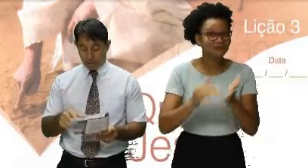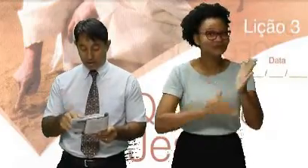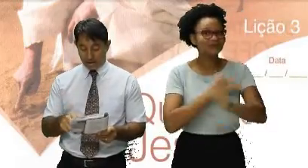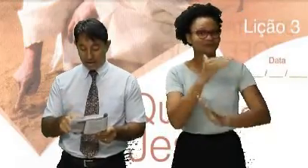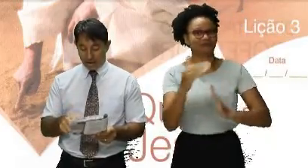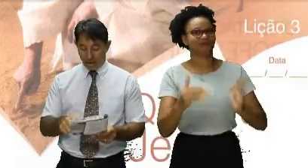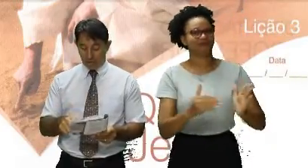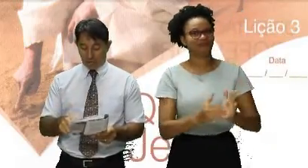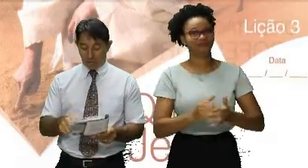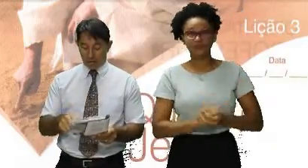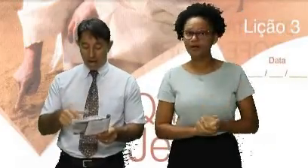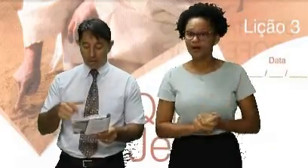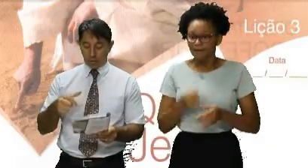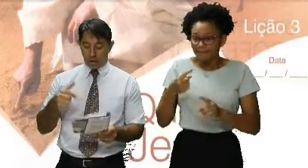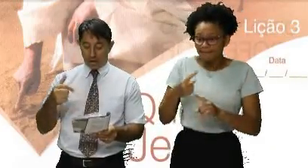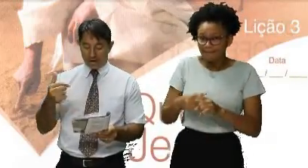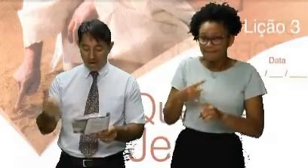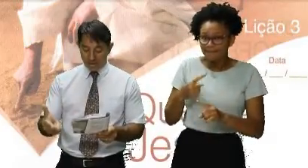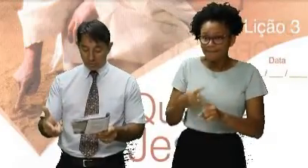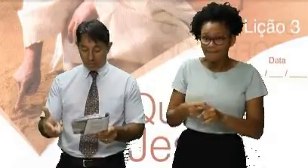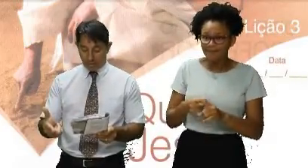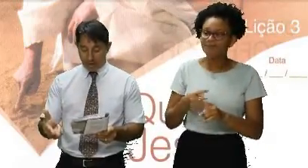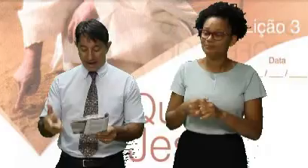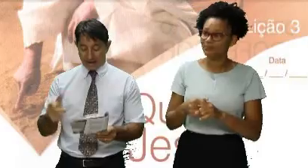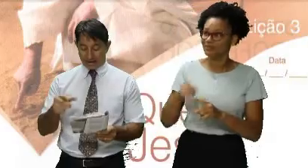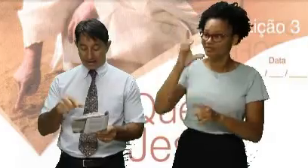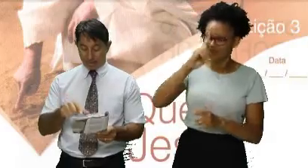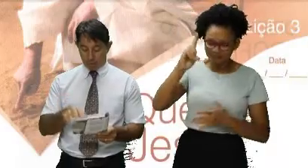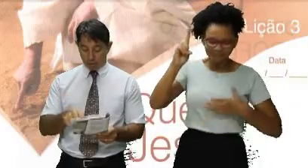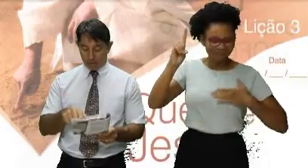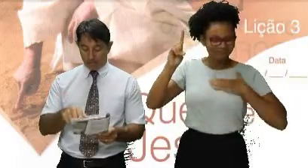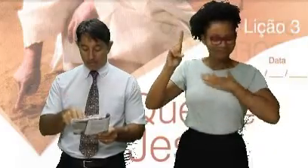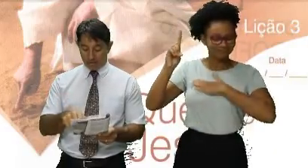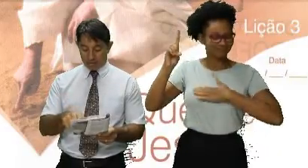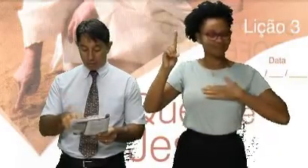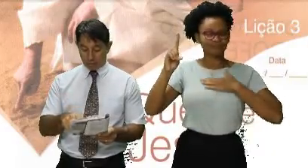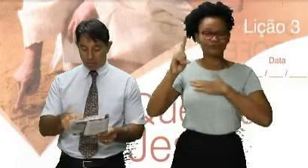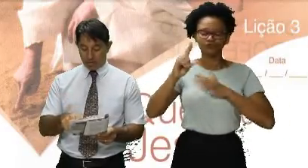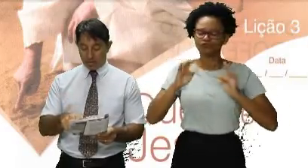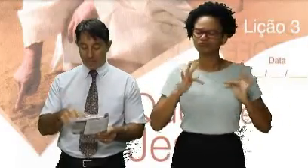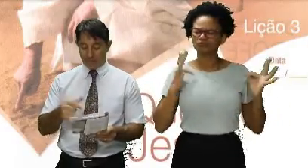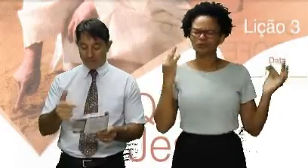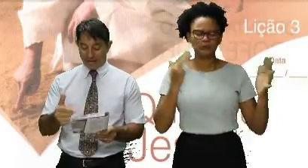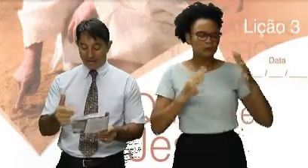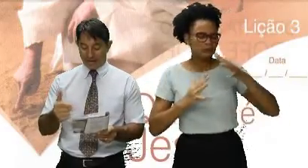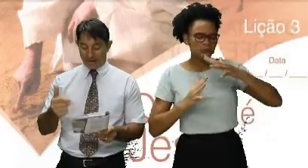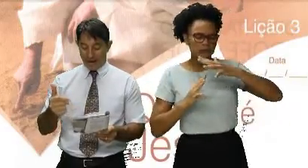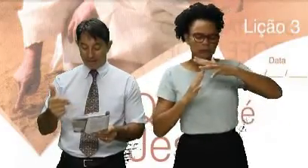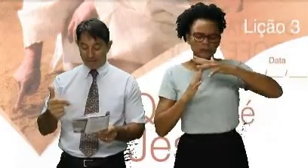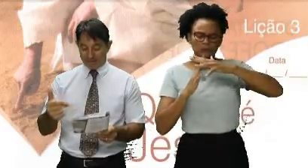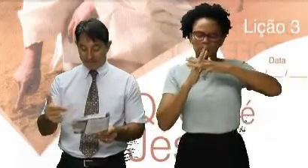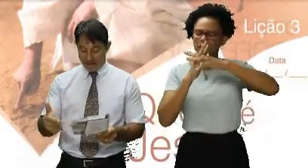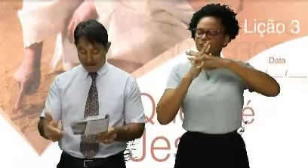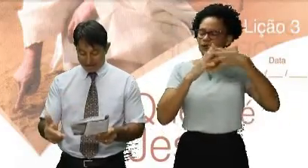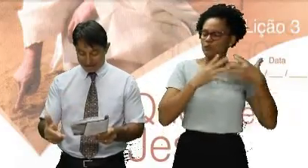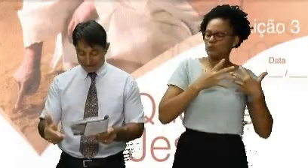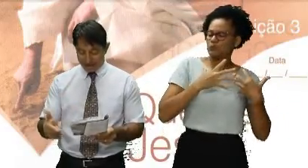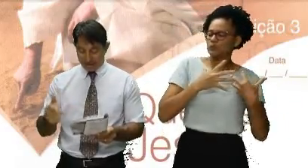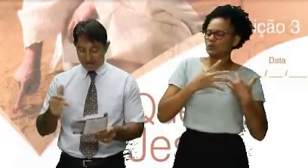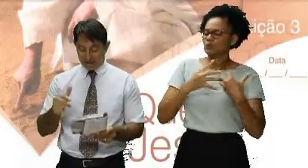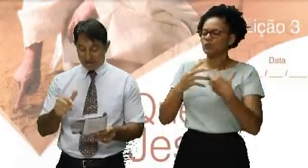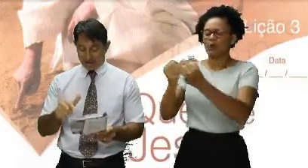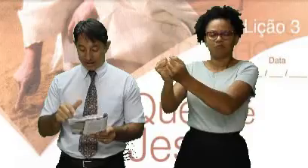tudo, porque foi do agrado do Pai que toda a plenitude nele